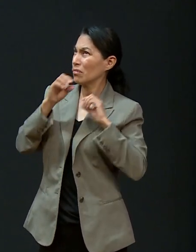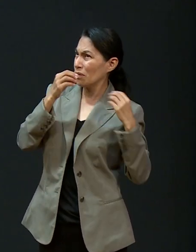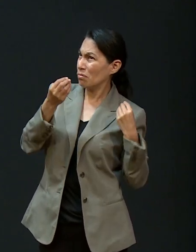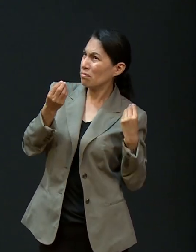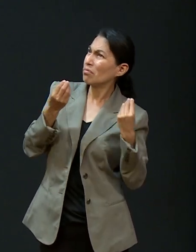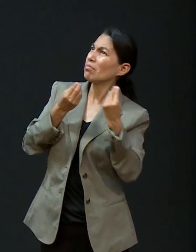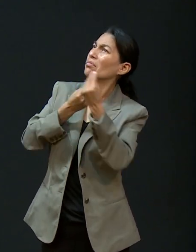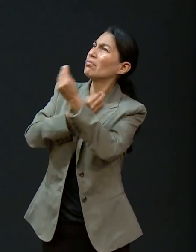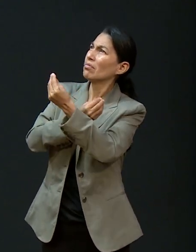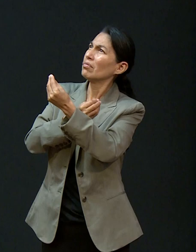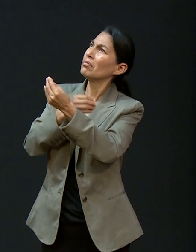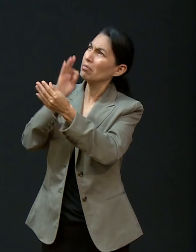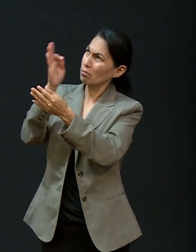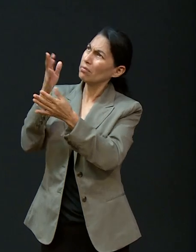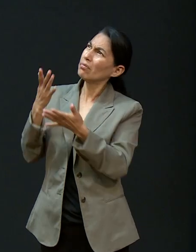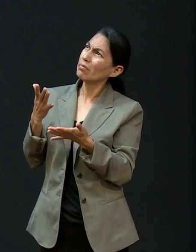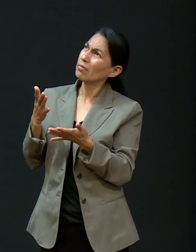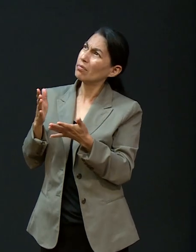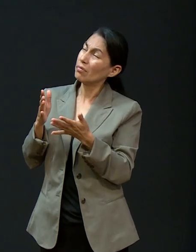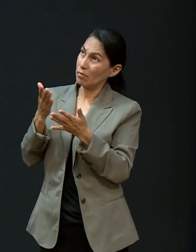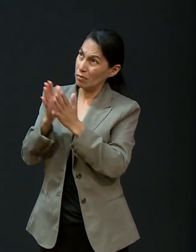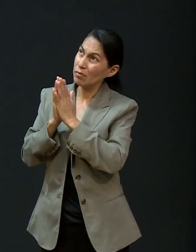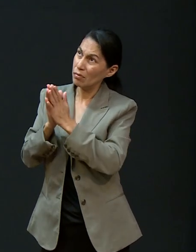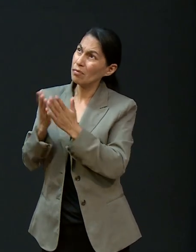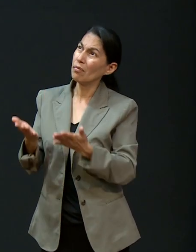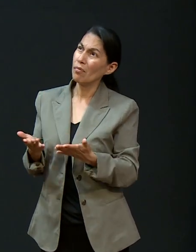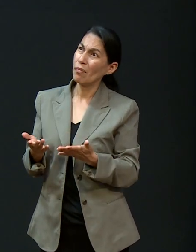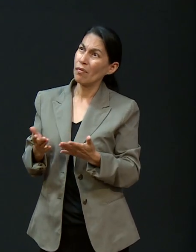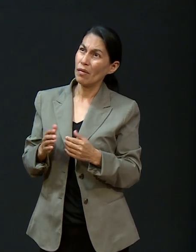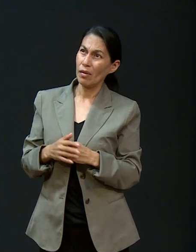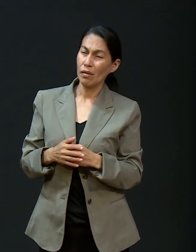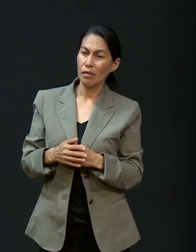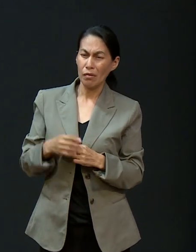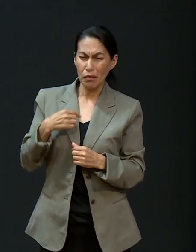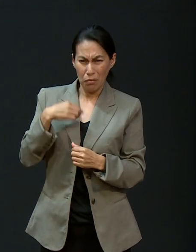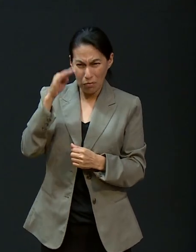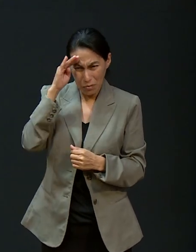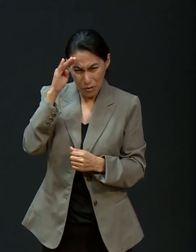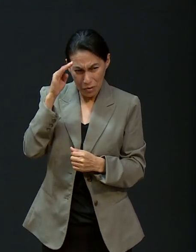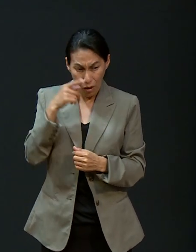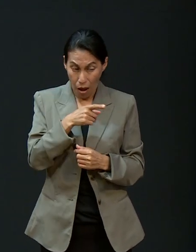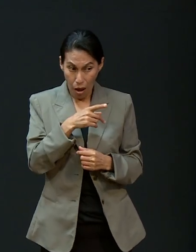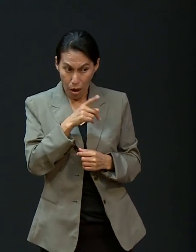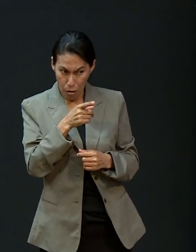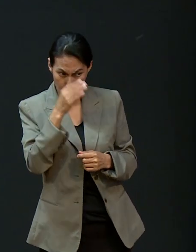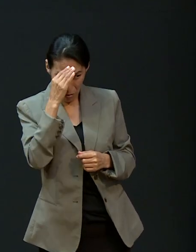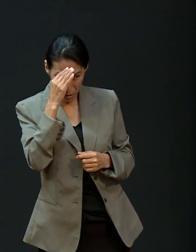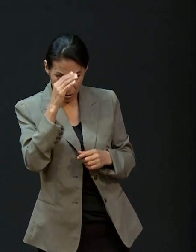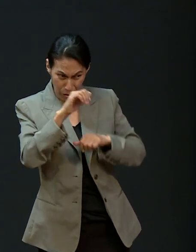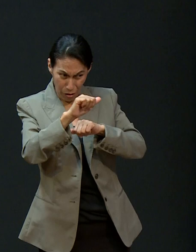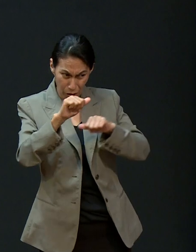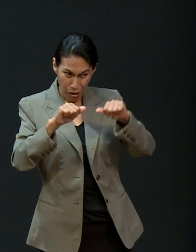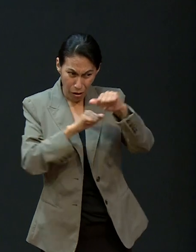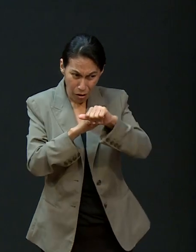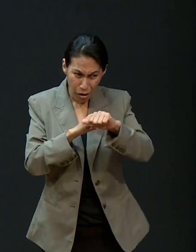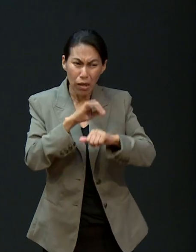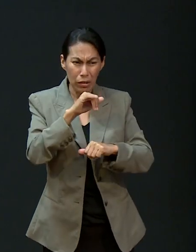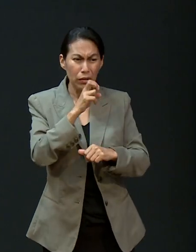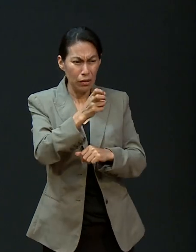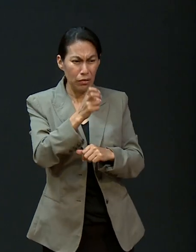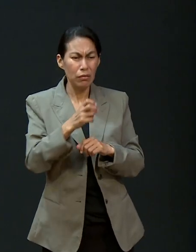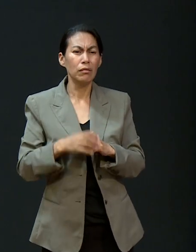aquí estoy listo, ya. O sea, llévame tú y déjame ir con el tierra. Exactamente, exactamente, pensé esto, y digo,